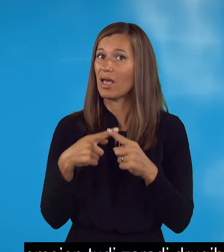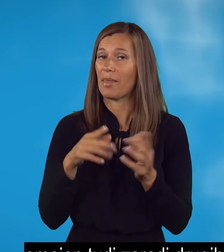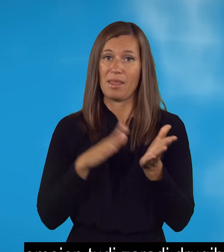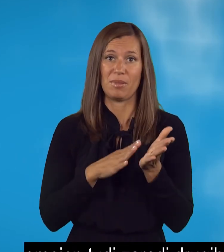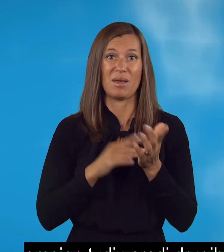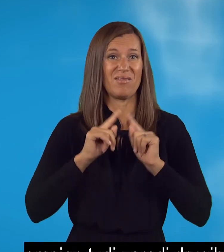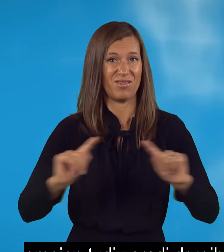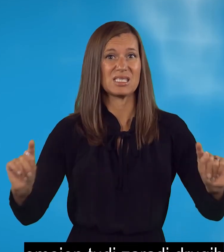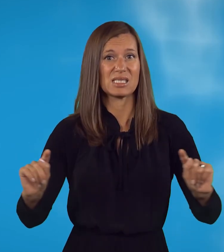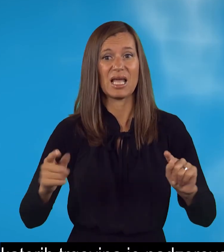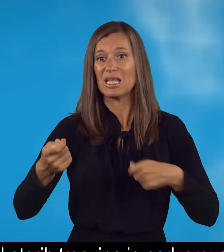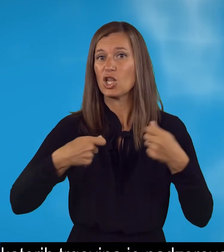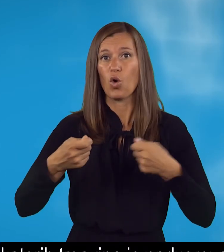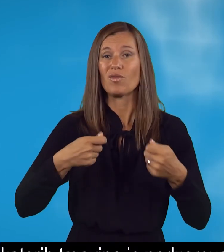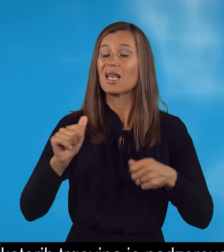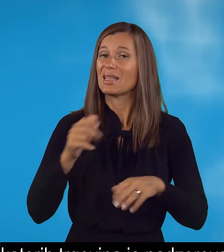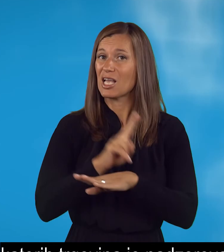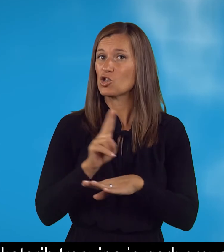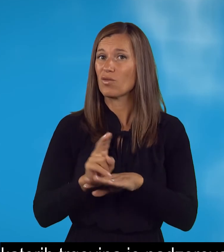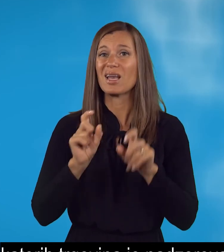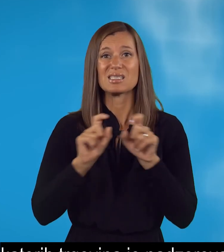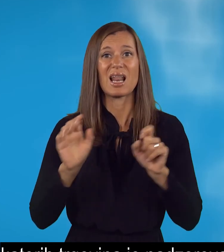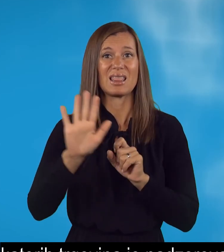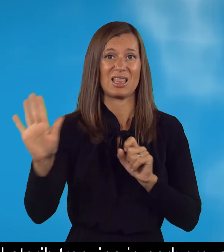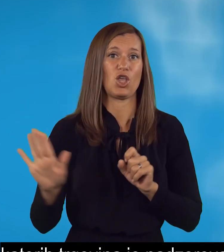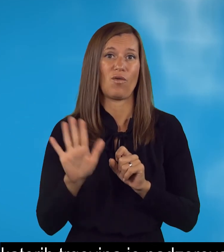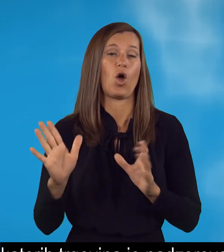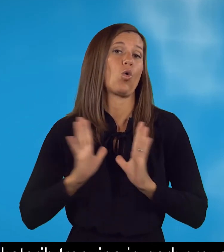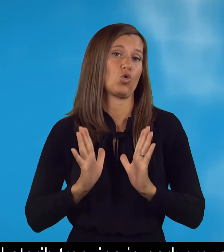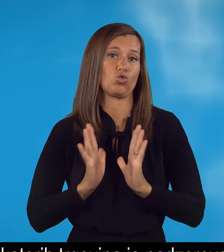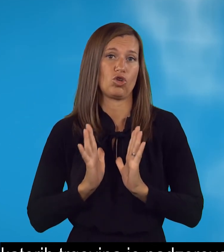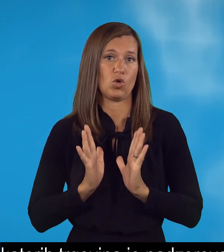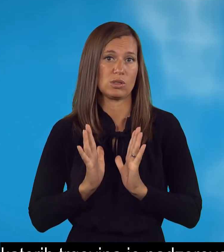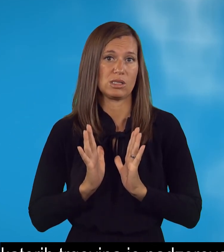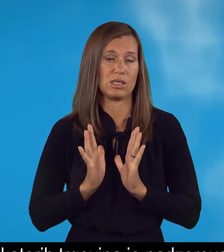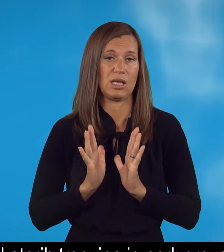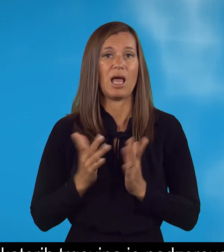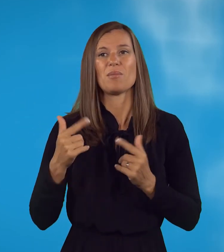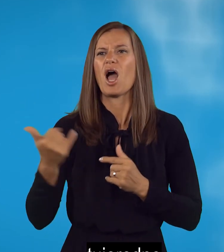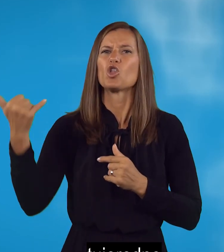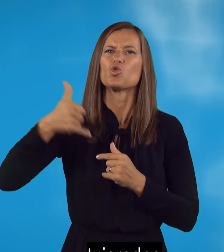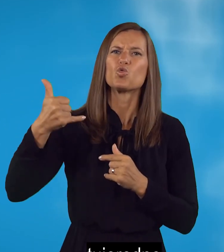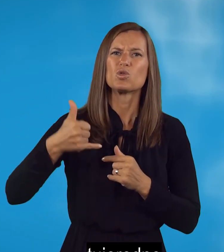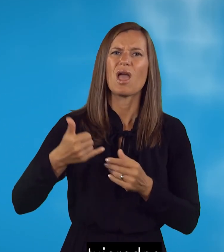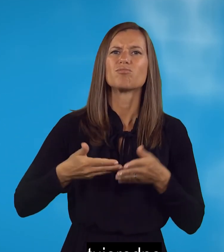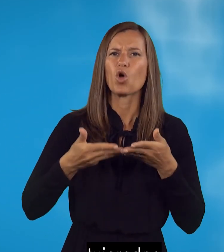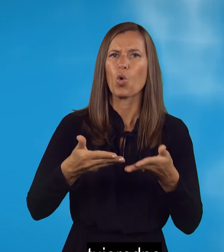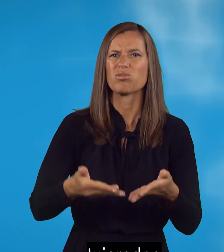primer vrste, katerih trgovina je nadzorovana zaradi njihove ogroženosti, tujerodne invazivne vrste.